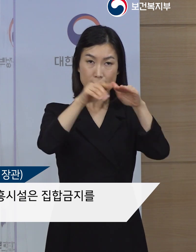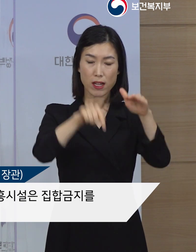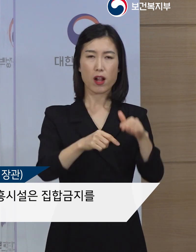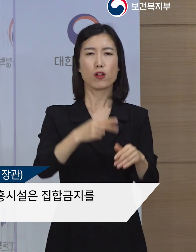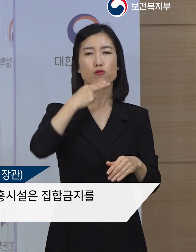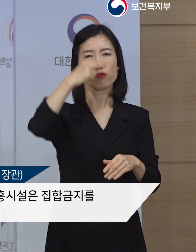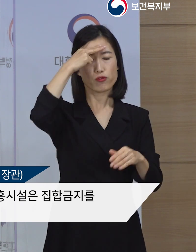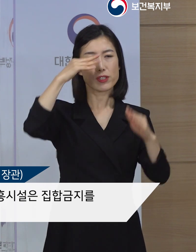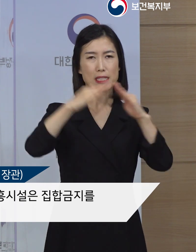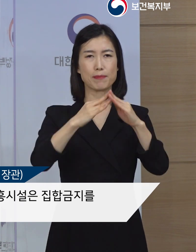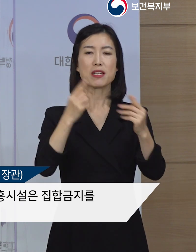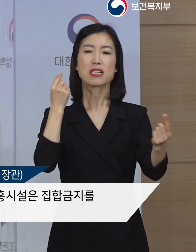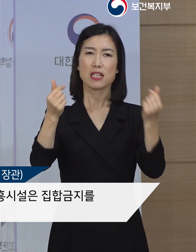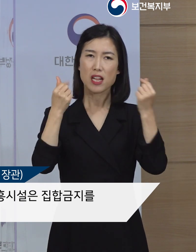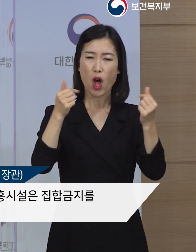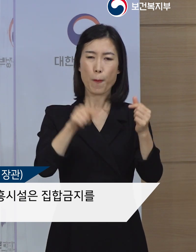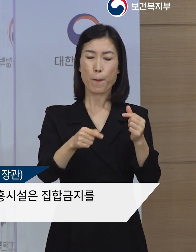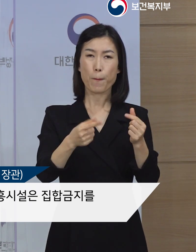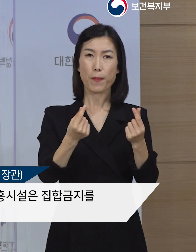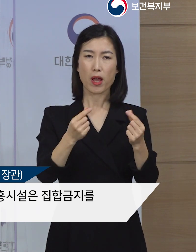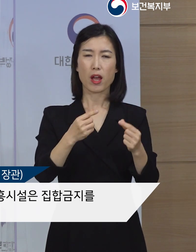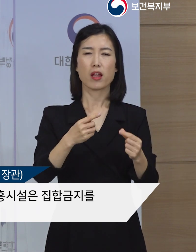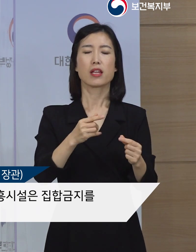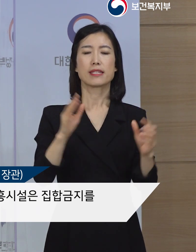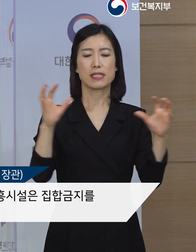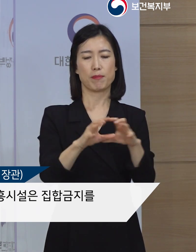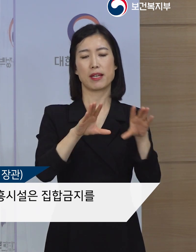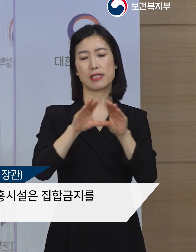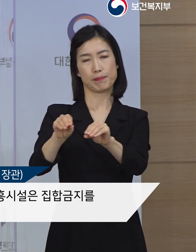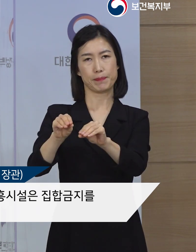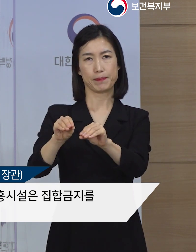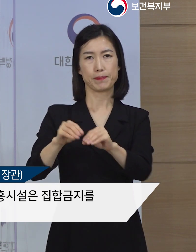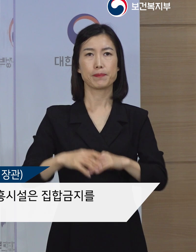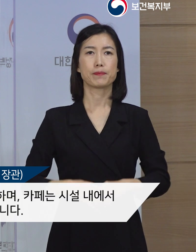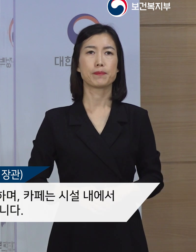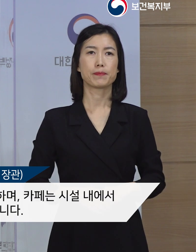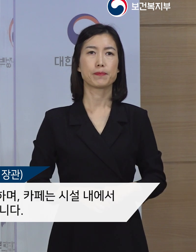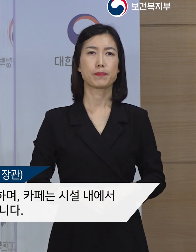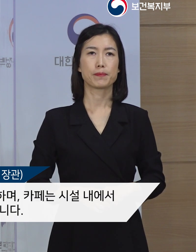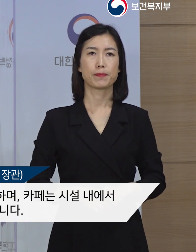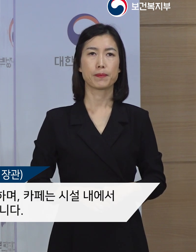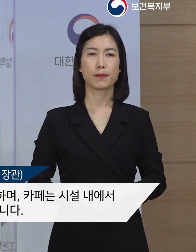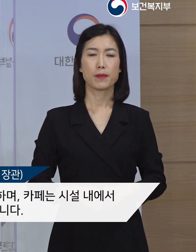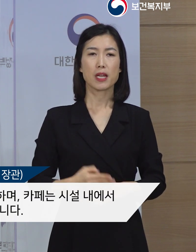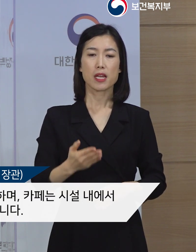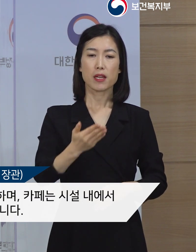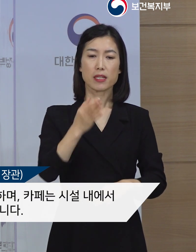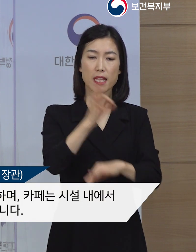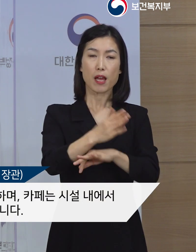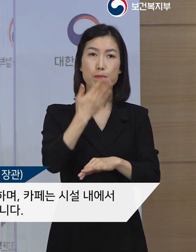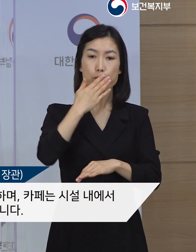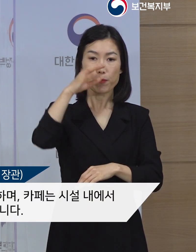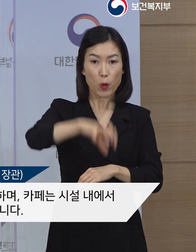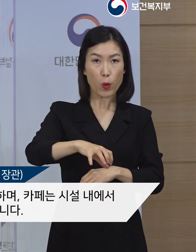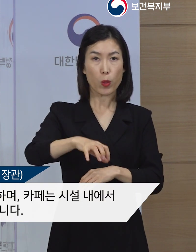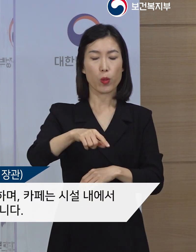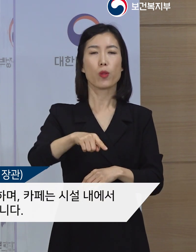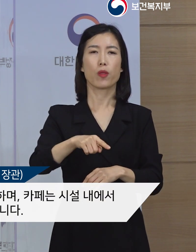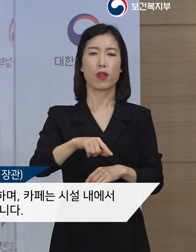헌팅 포차 등 유흥시설은 집합금지를 실시합니다. 음식점은 오후 9시